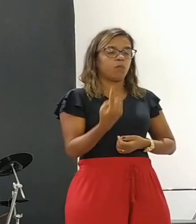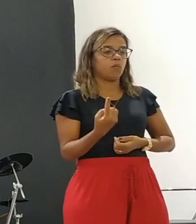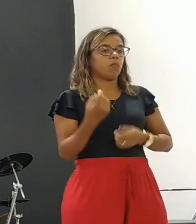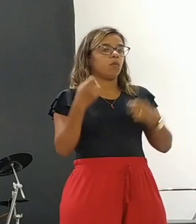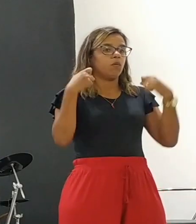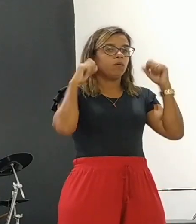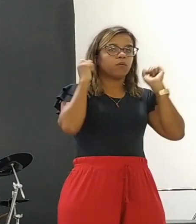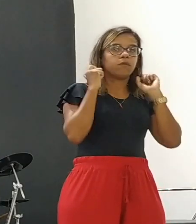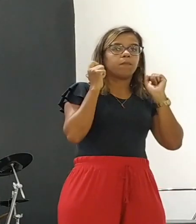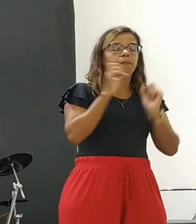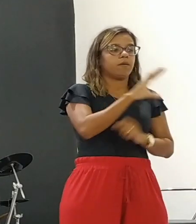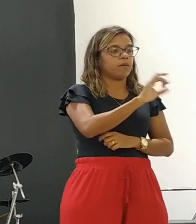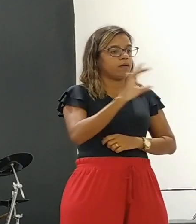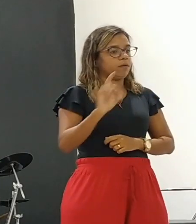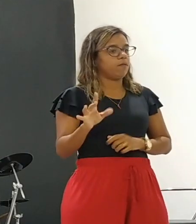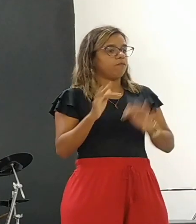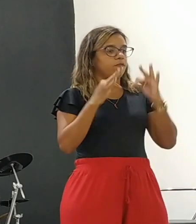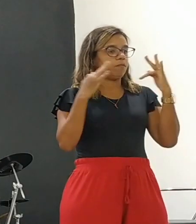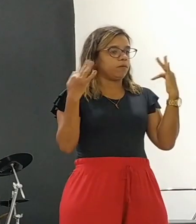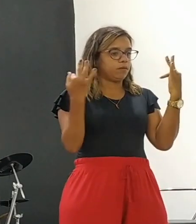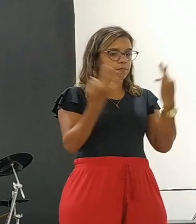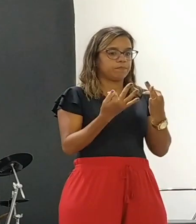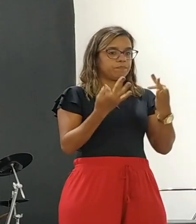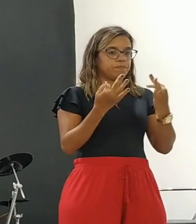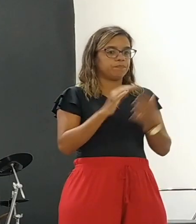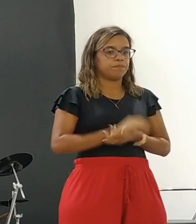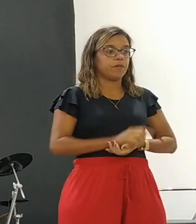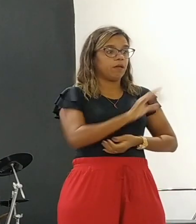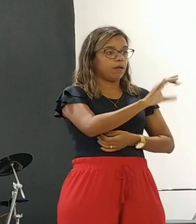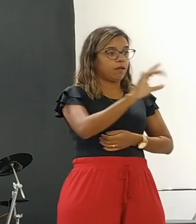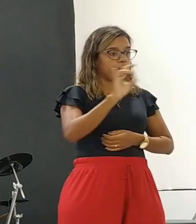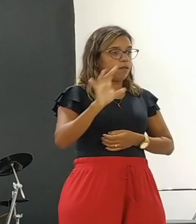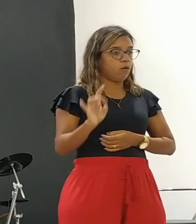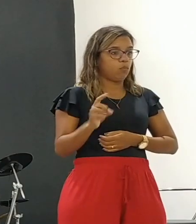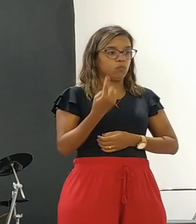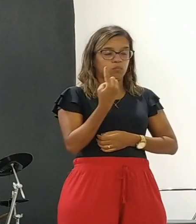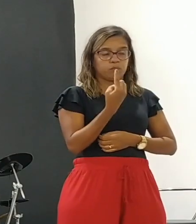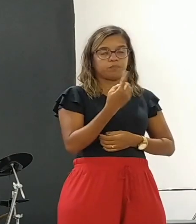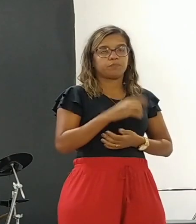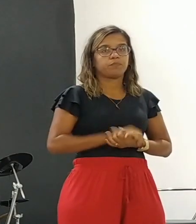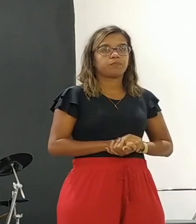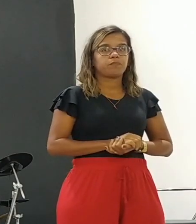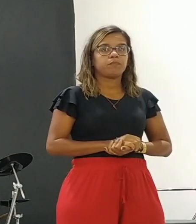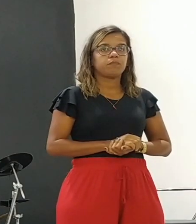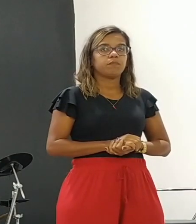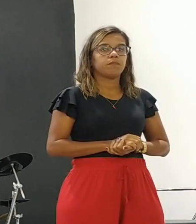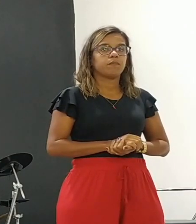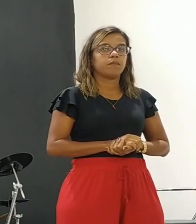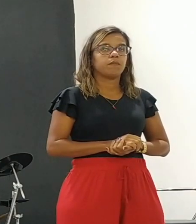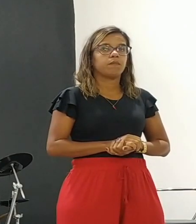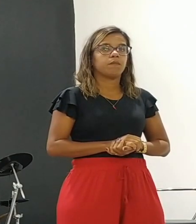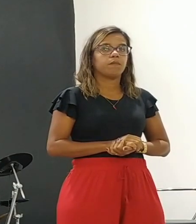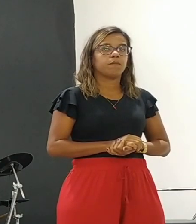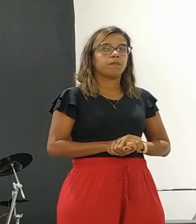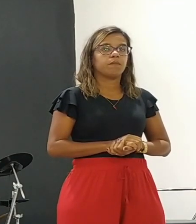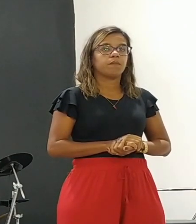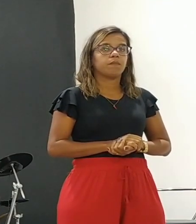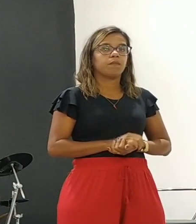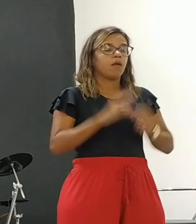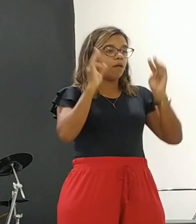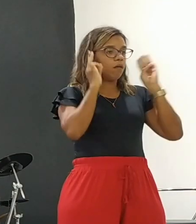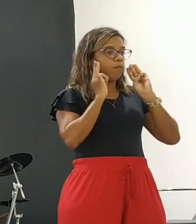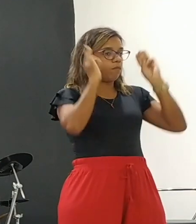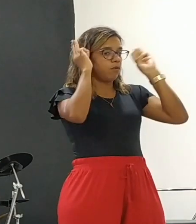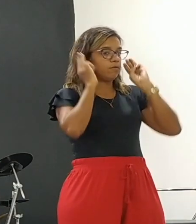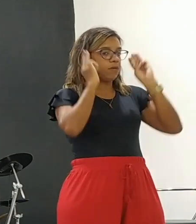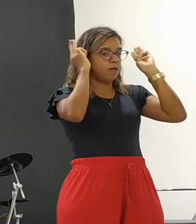cordeiro para cada família. Tome cada um cordeiro. Aleluia. Então olha bem,